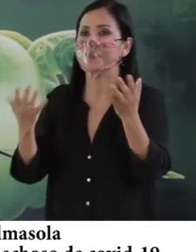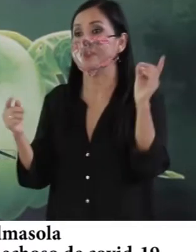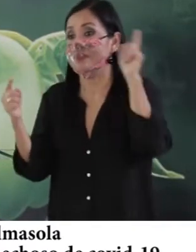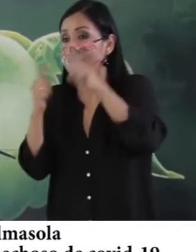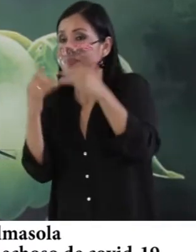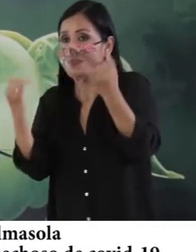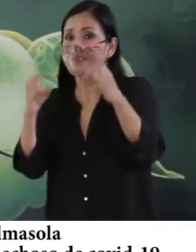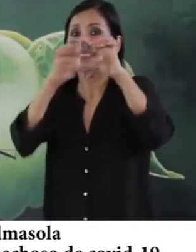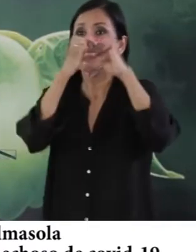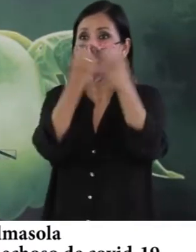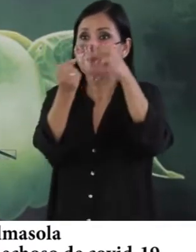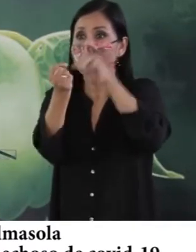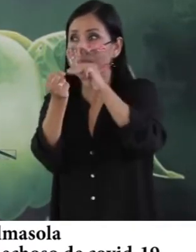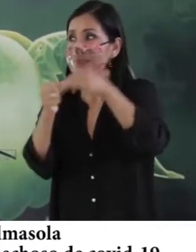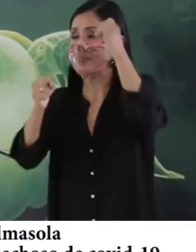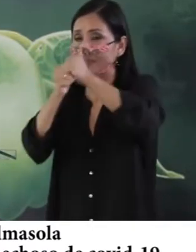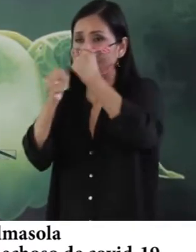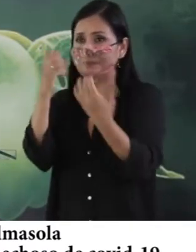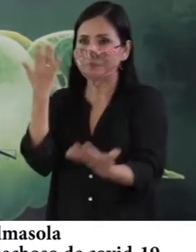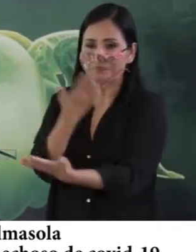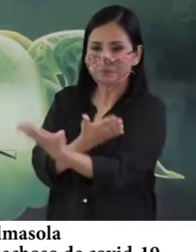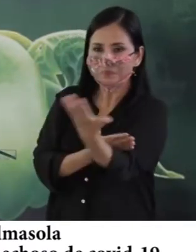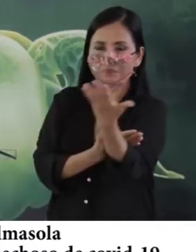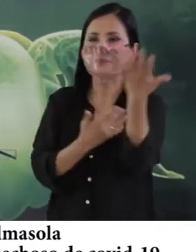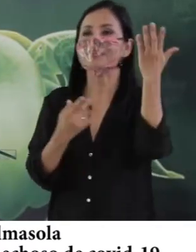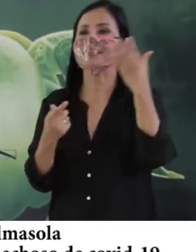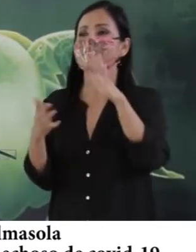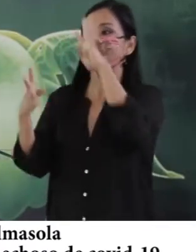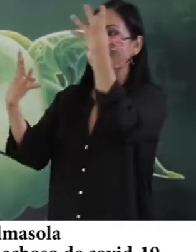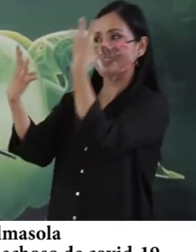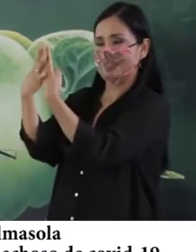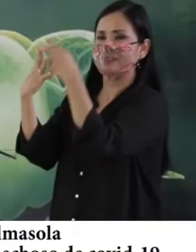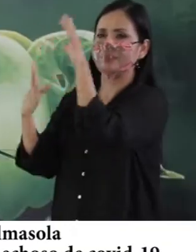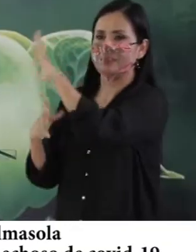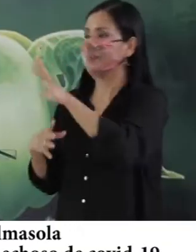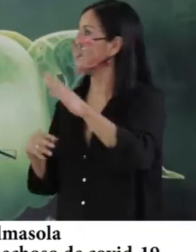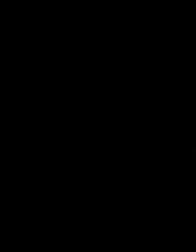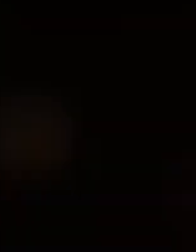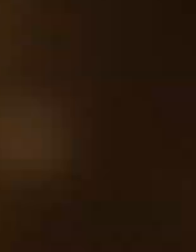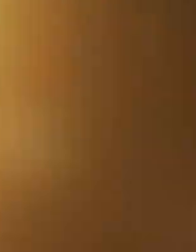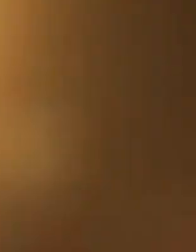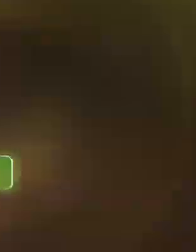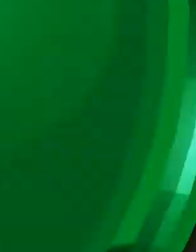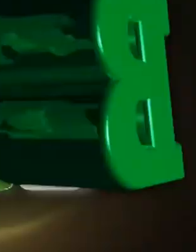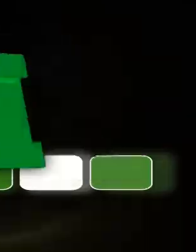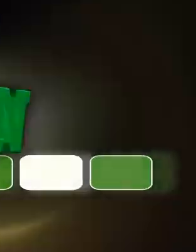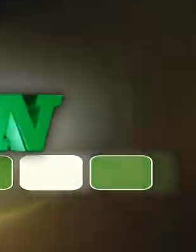tenemos de las brigadas que han trabajado hoy en el día en la cárcel de Palmasola. Muchas gracias.